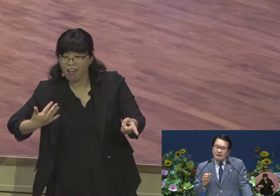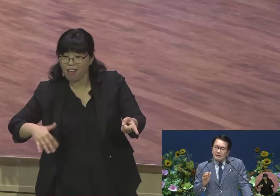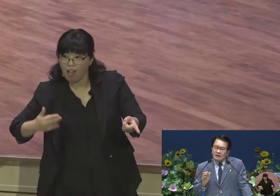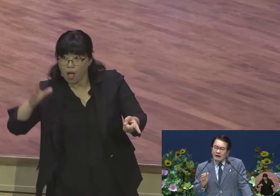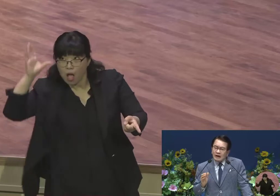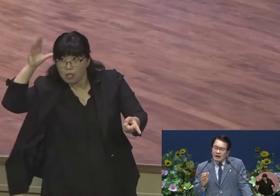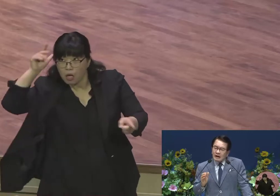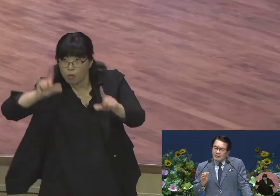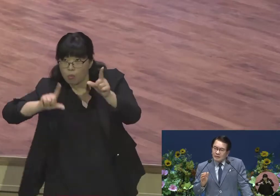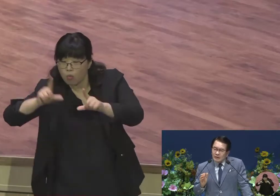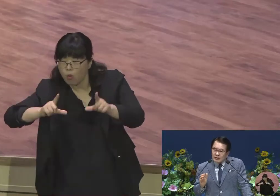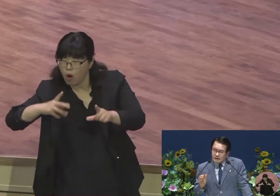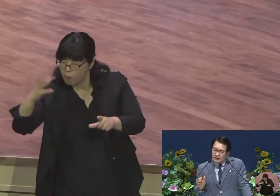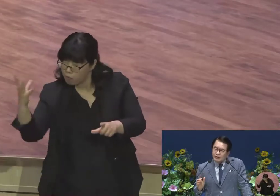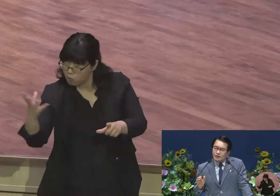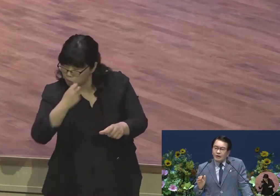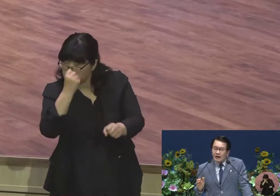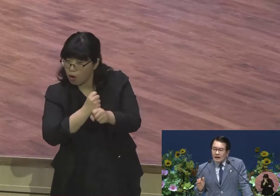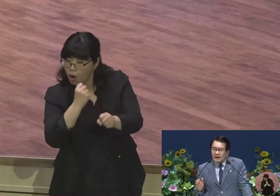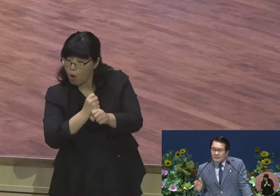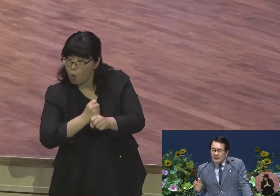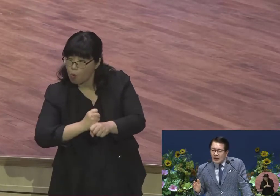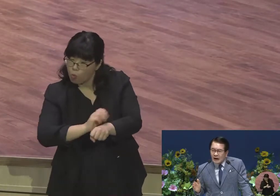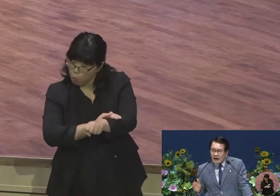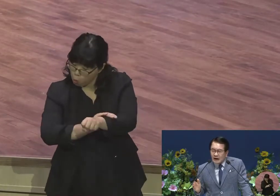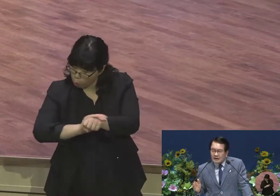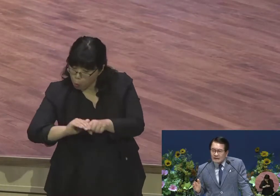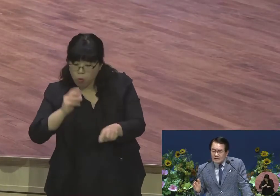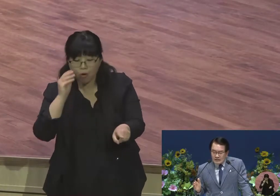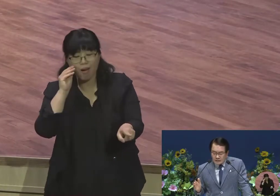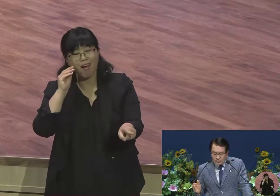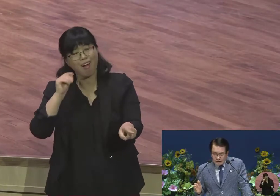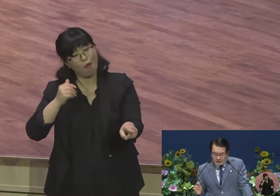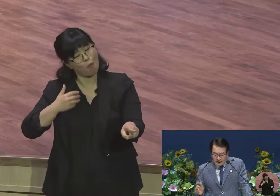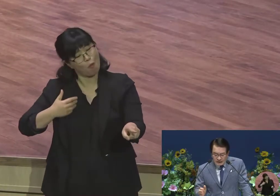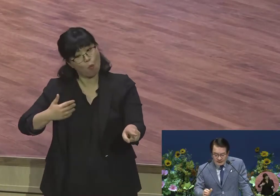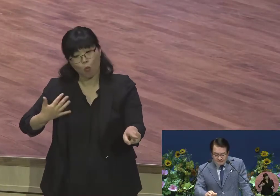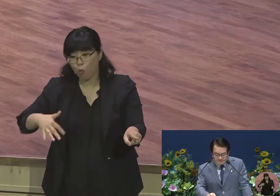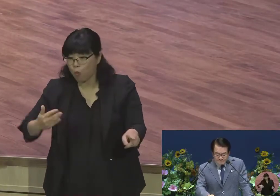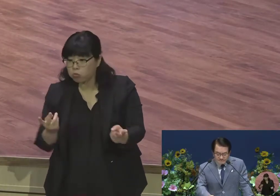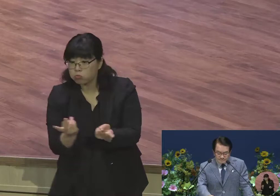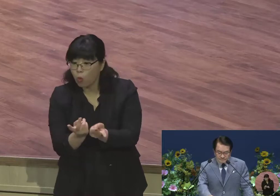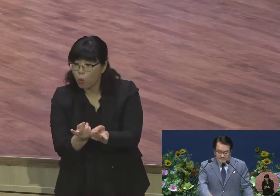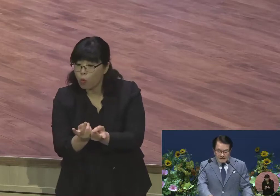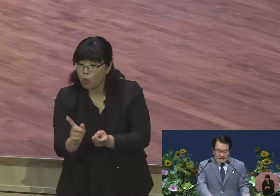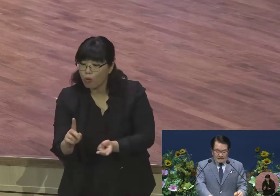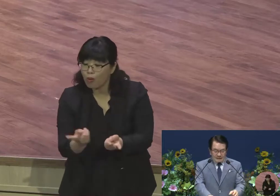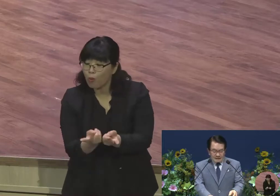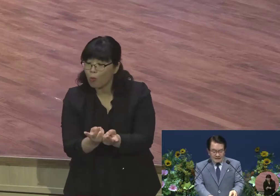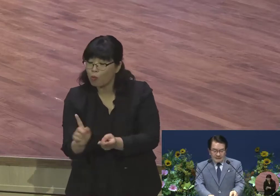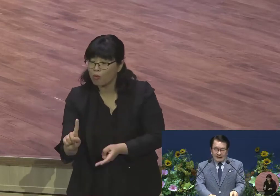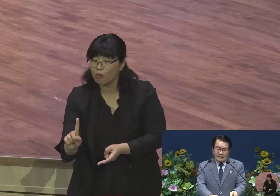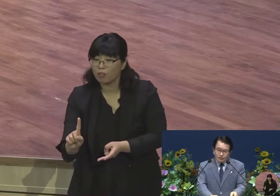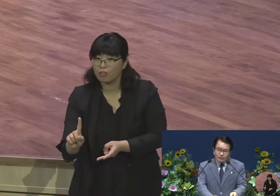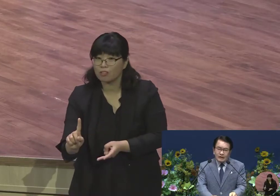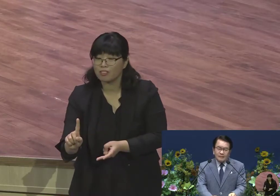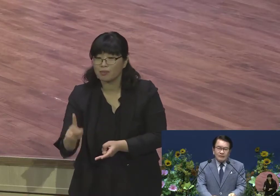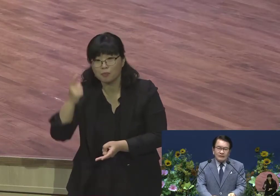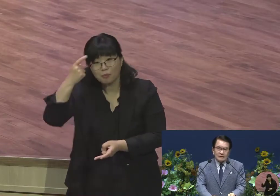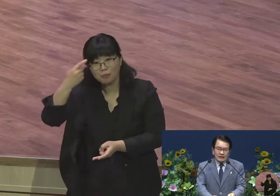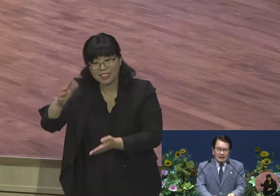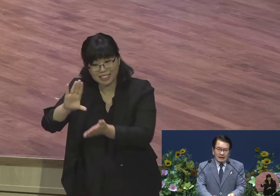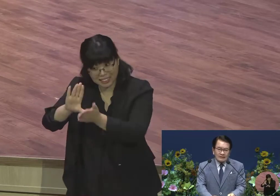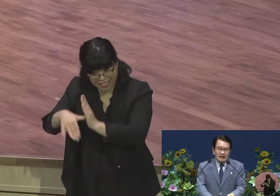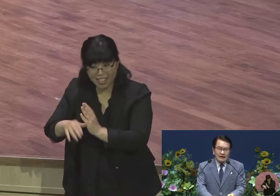개를 이렇게 멋있게 조각을 해냅니까 이래 물으니까 아주